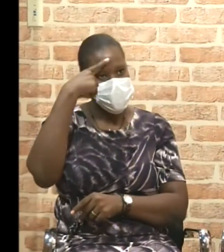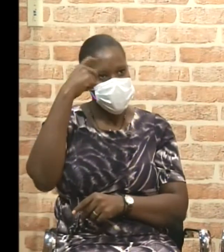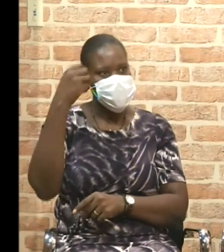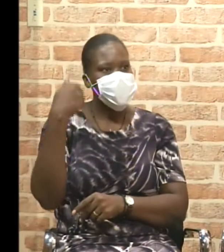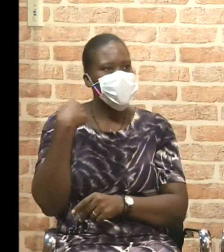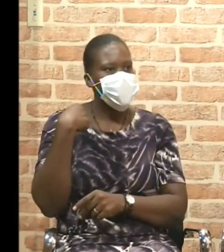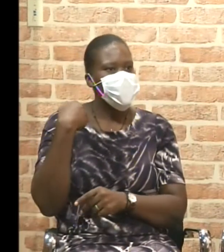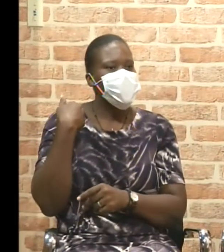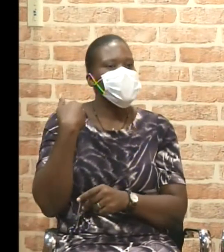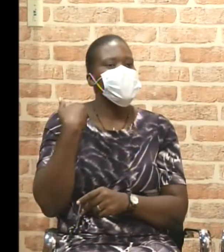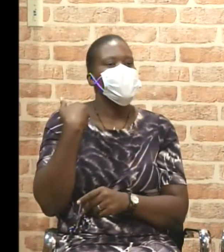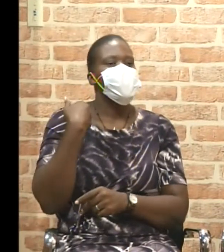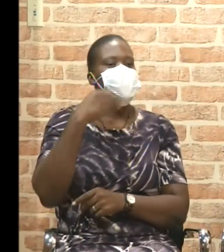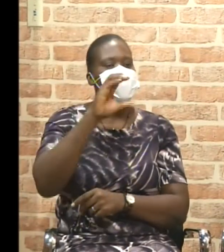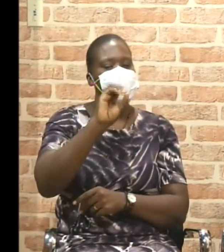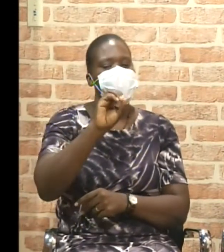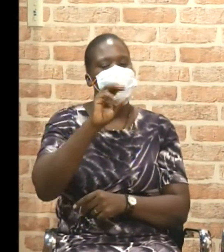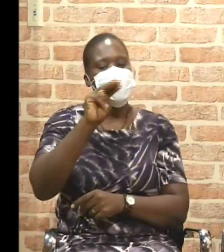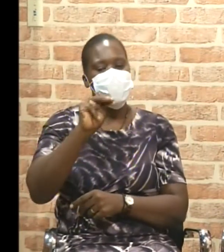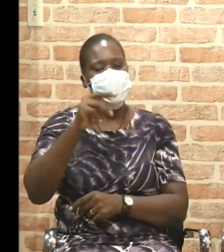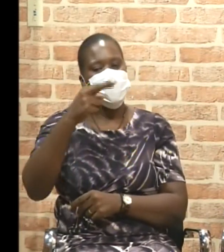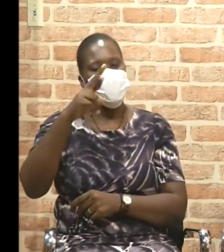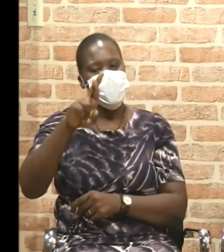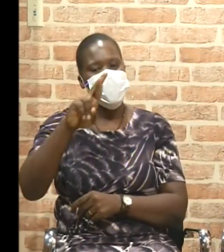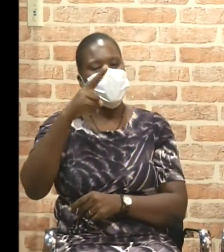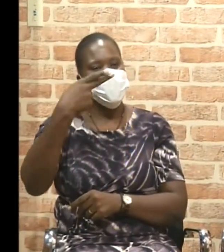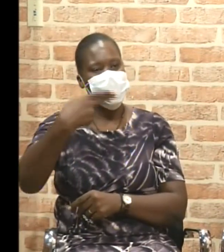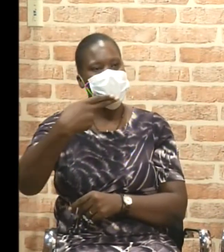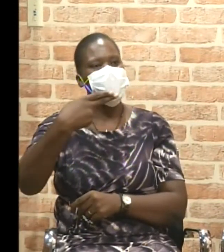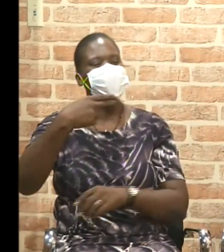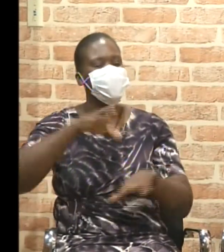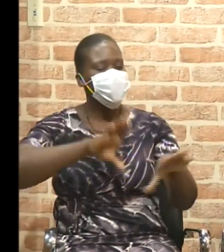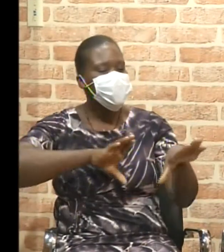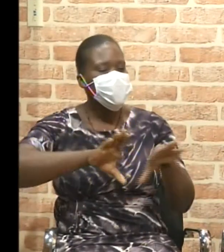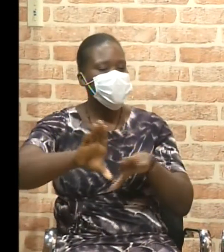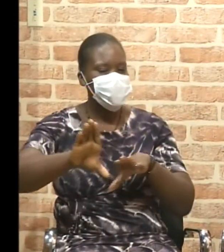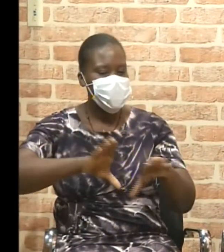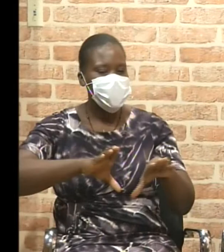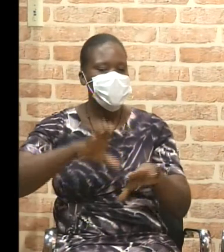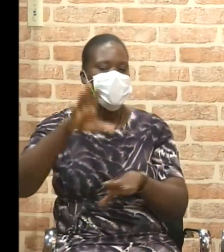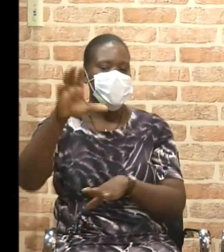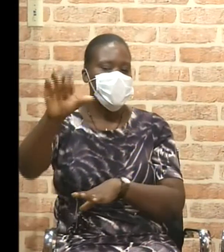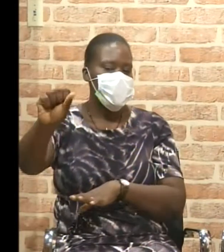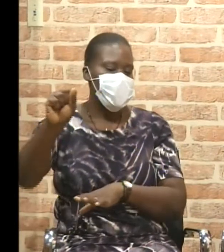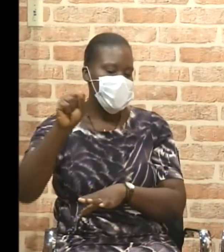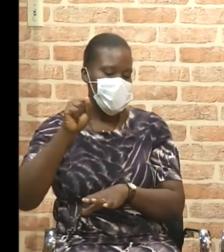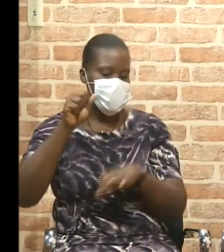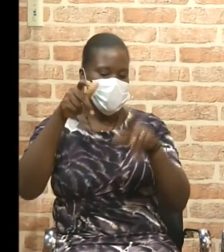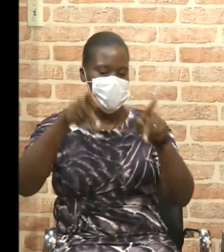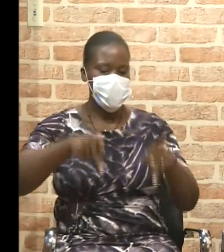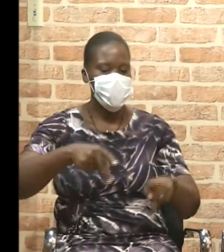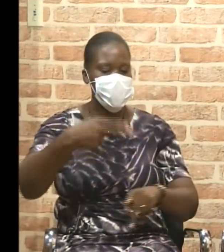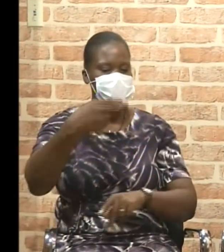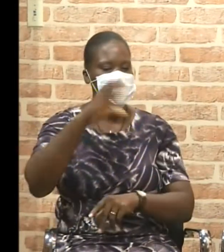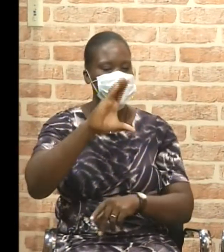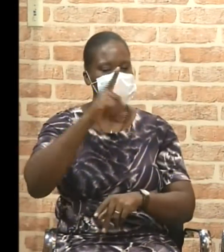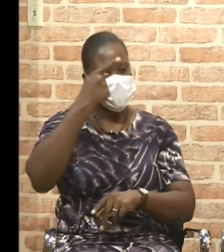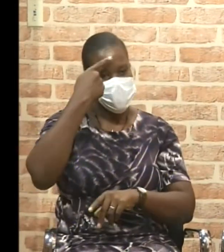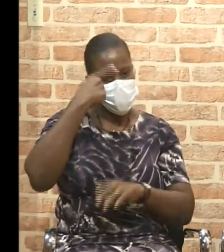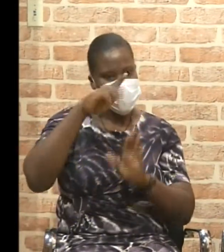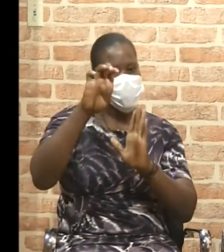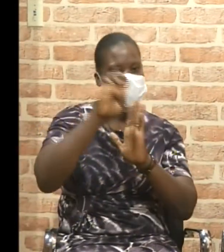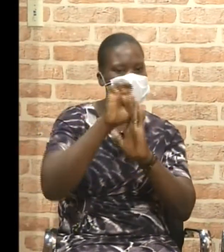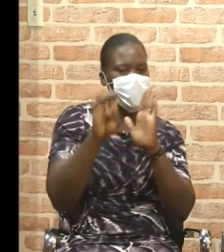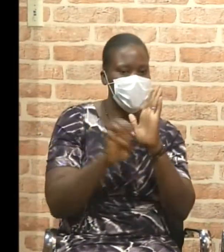donc MRH a organisé de concert avec BSF pour que tu recrutes des cadres qui sont moun handicapés pour fonction publique. Là. Mais